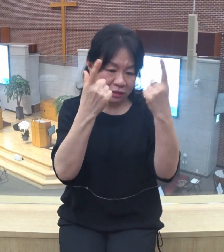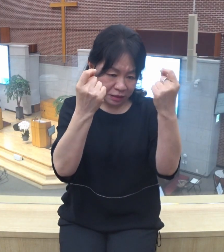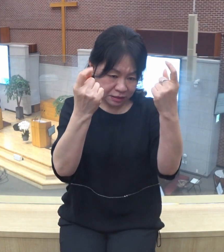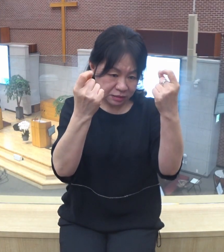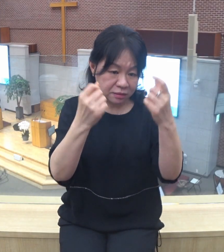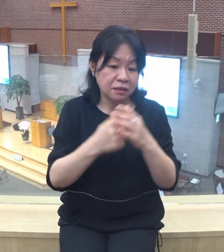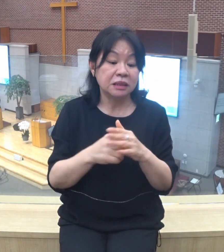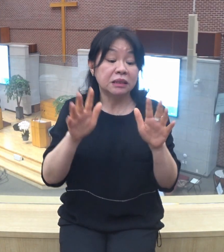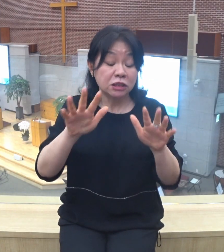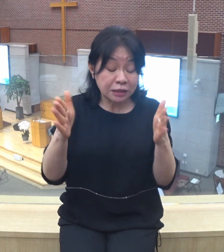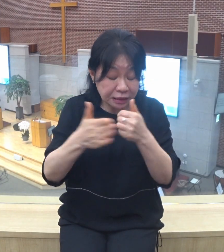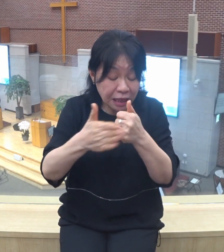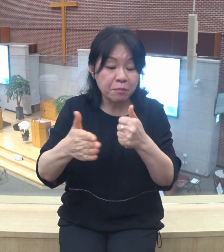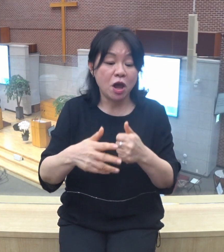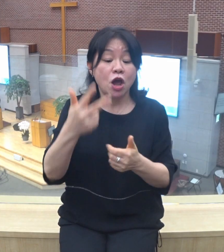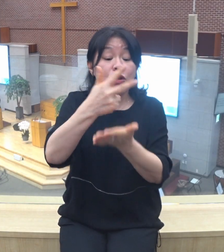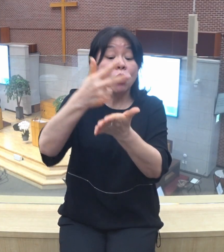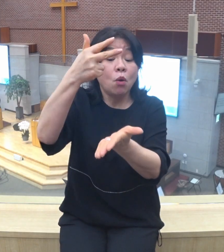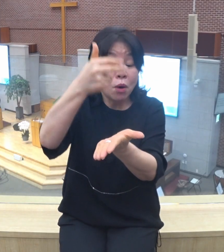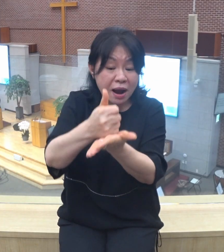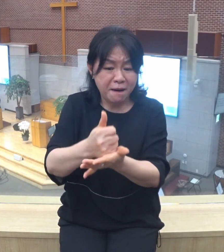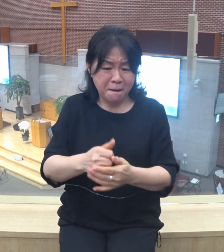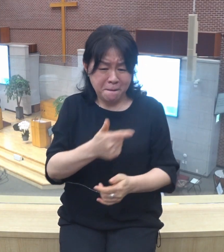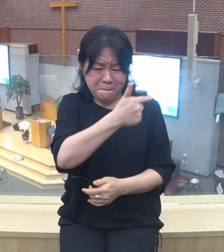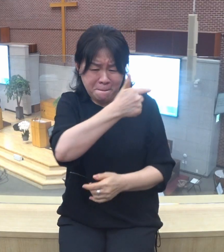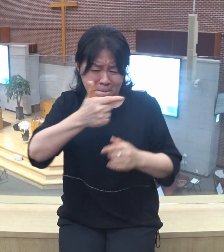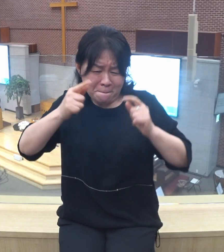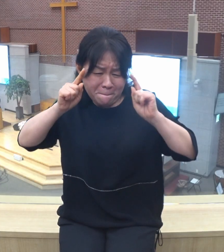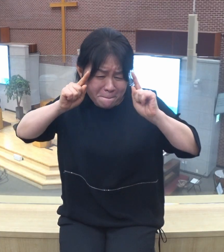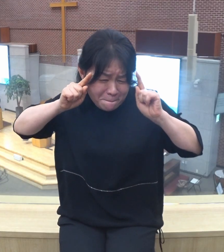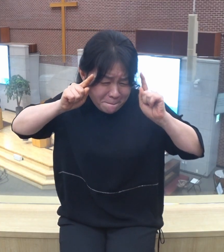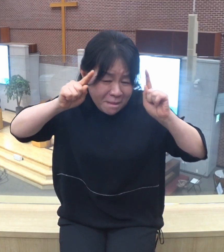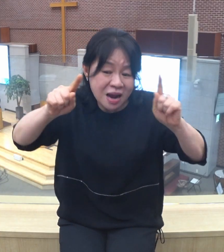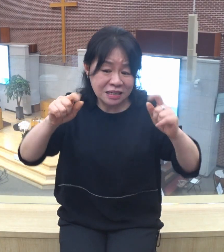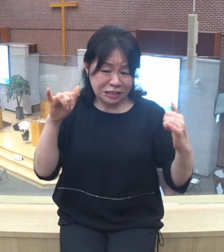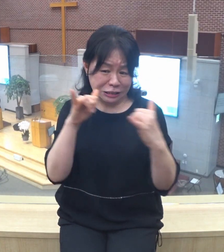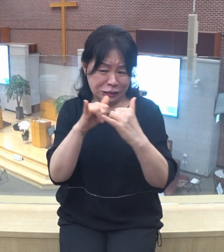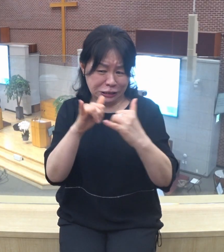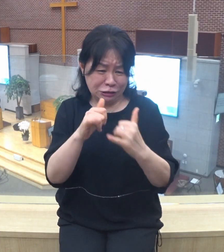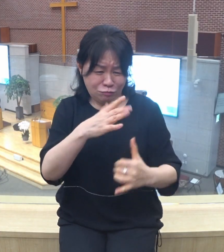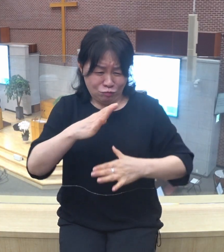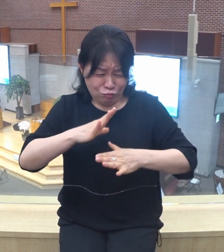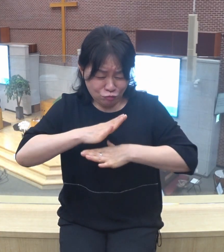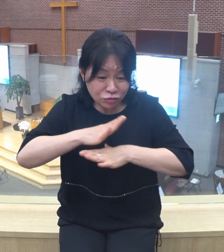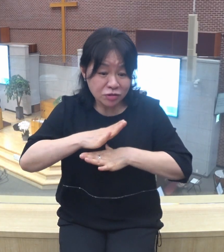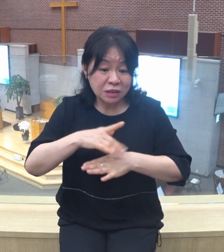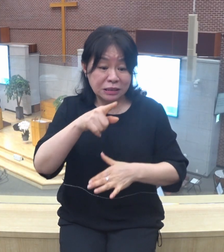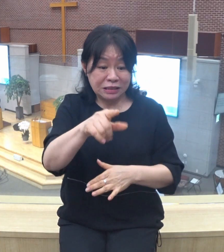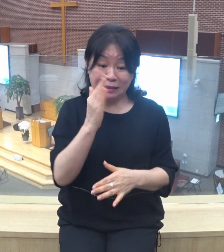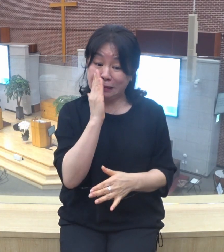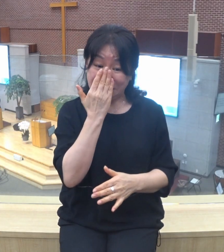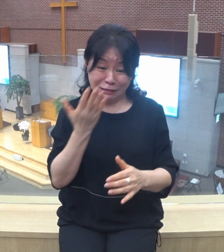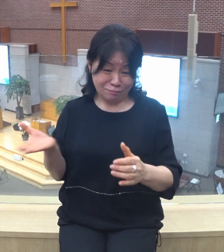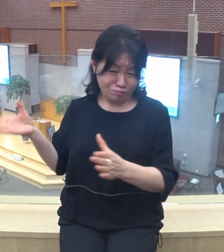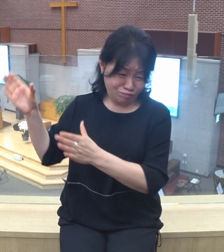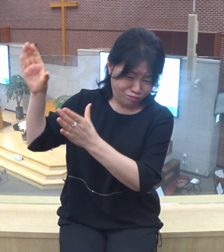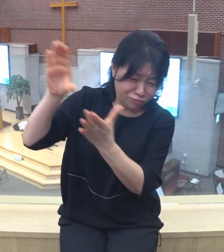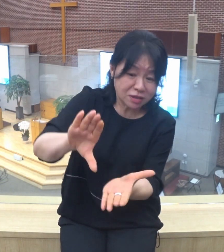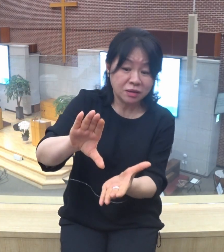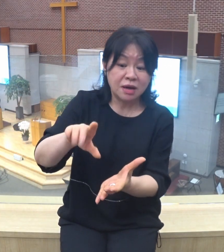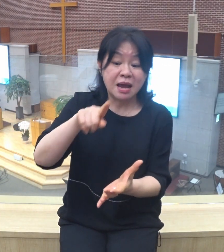읽어보겠습니다. 그러므로 여호와께서 맹렬한 진노와 전쟁의 위력을 이스라엘에게 쏟아부으시매